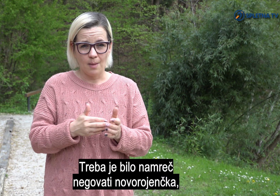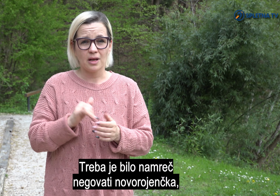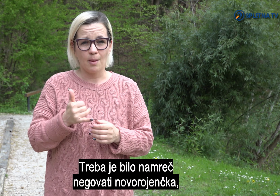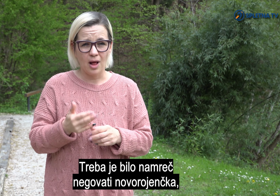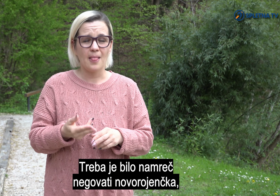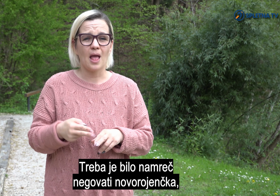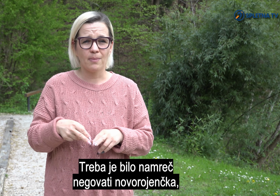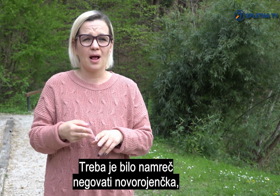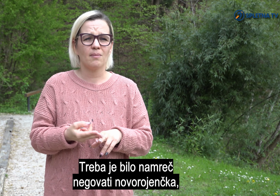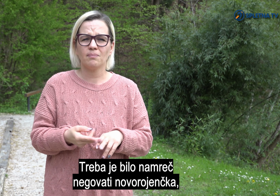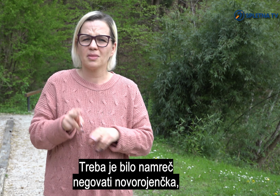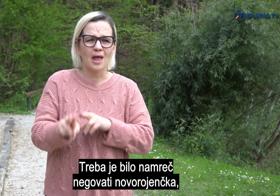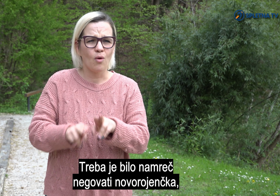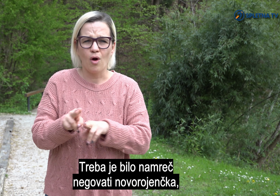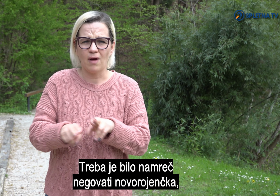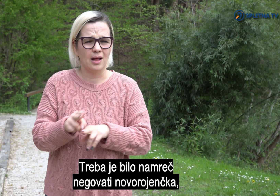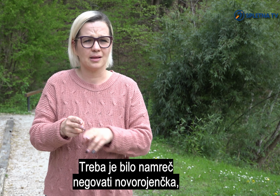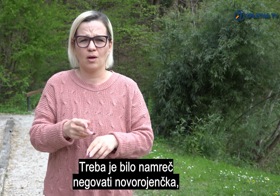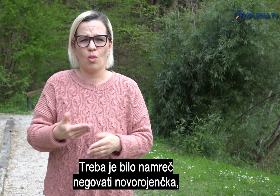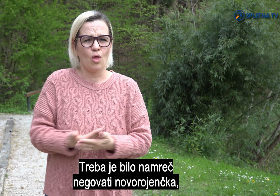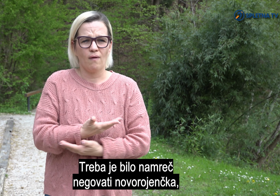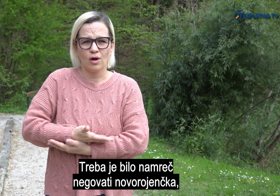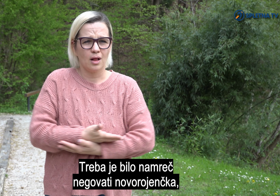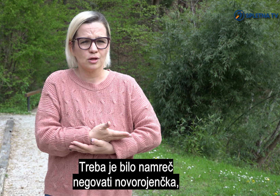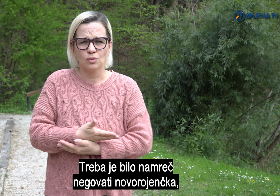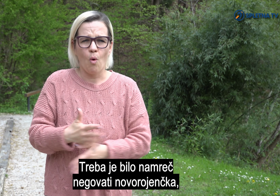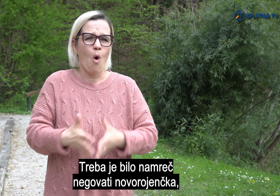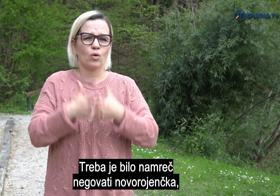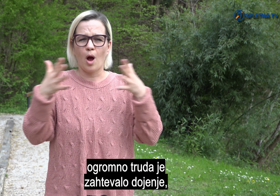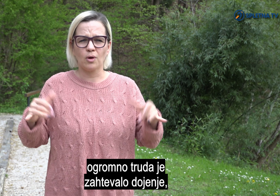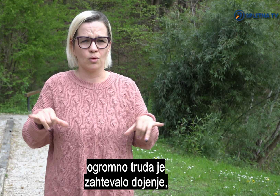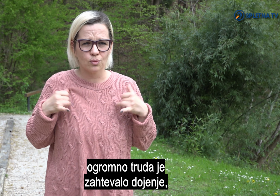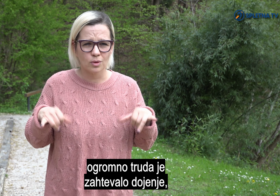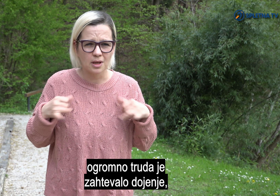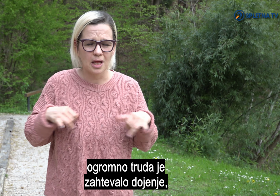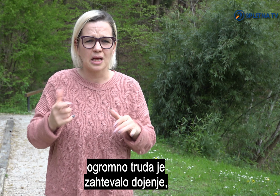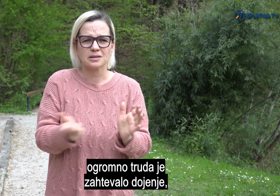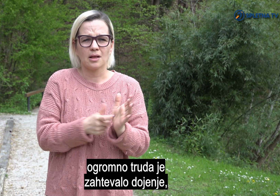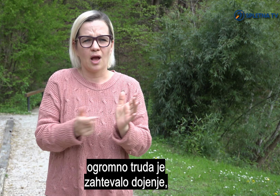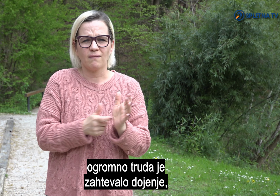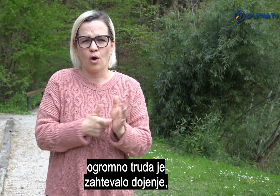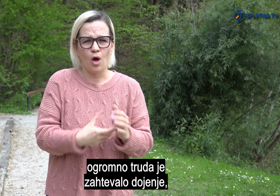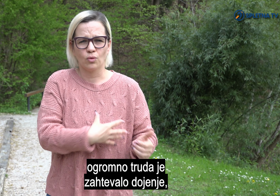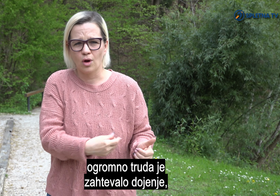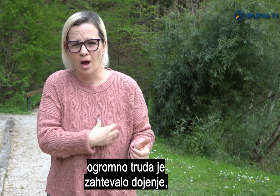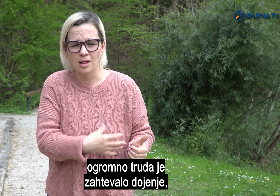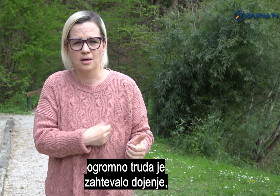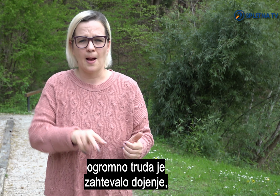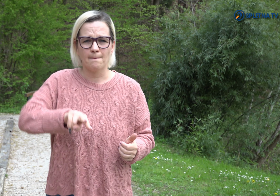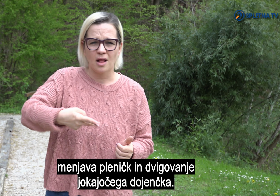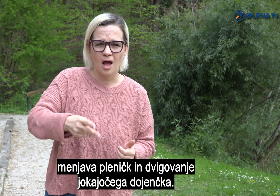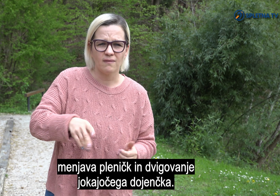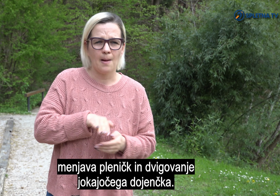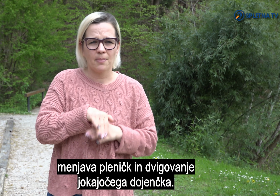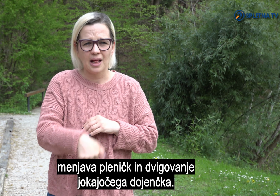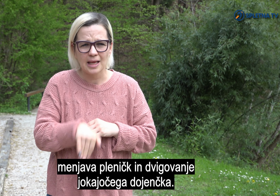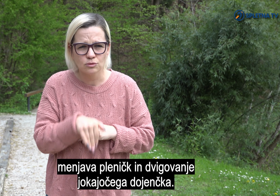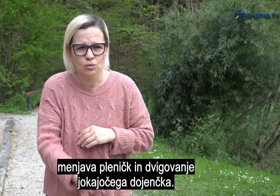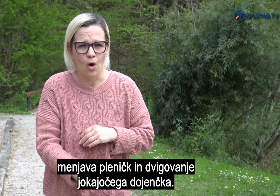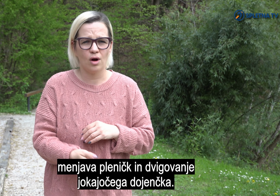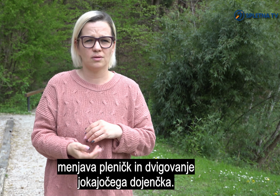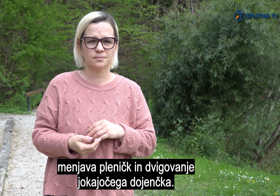Treba je bilo namreč negovati novorojenčka. Ogromno truda je zahtevalo dojenje, menjava pleničk in dvigovanje jokajočega